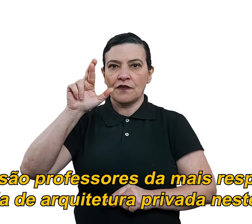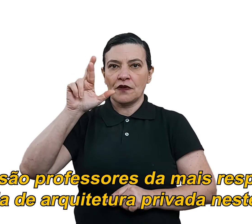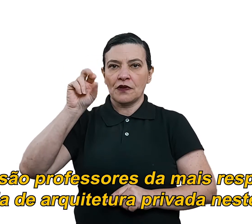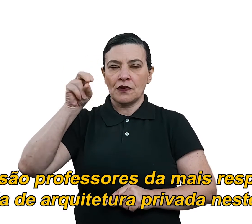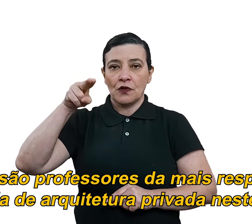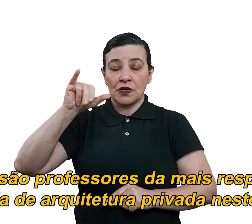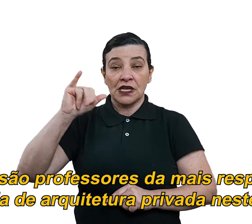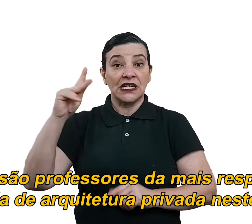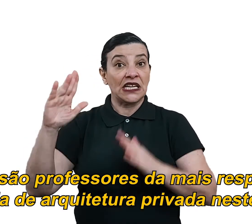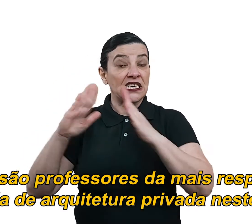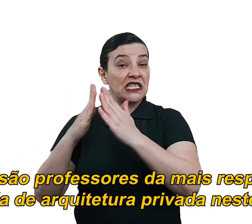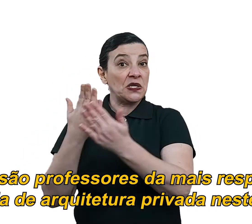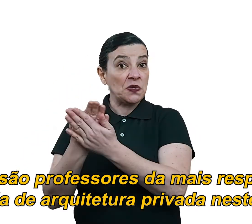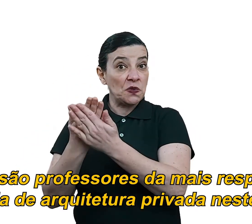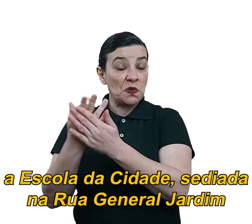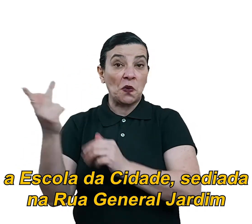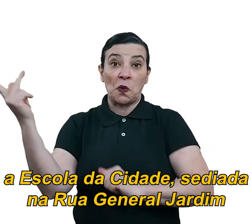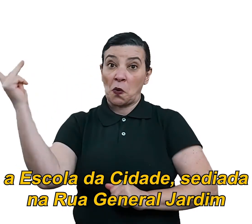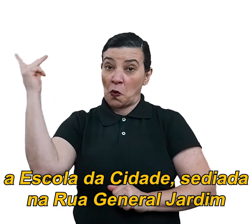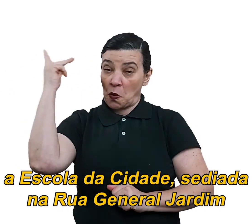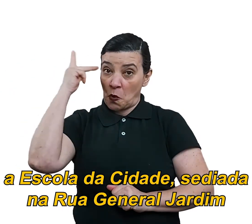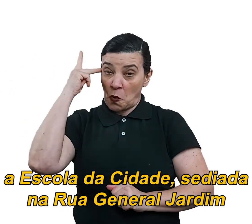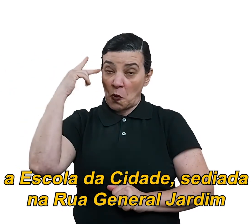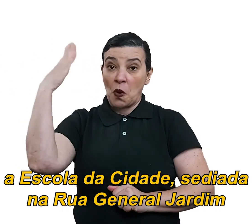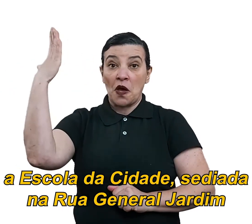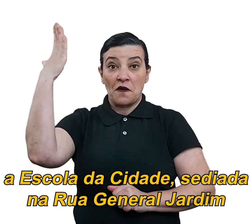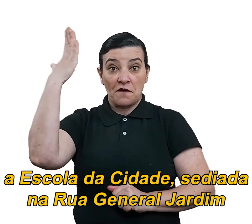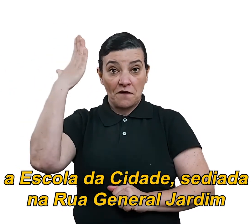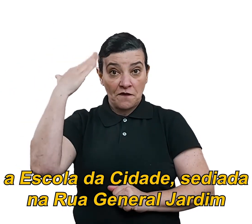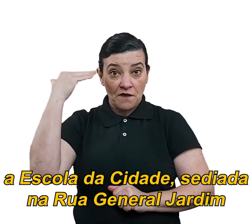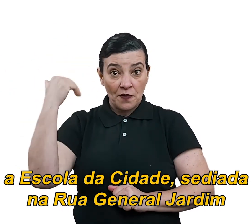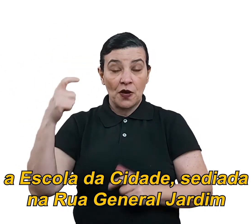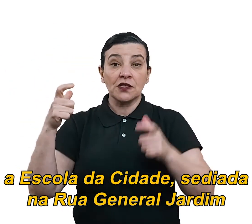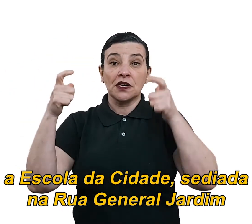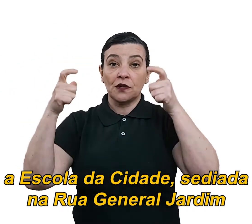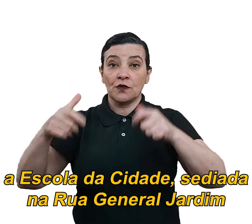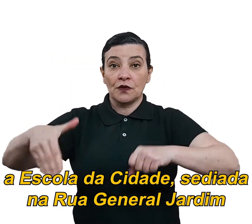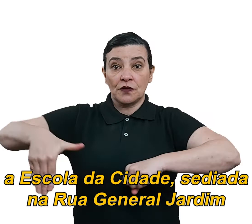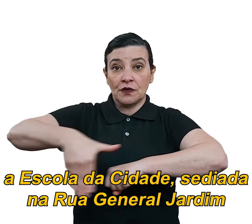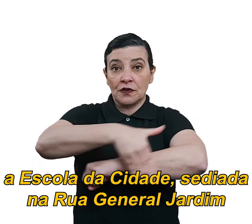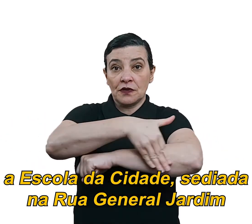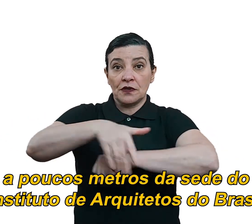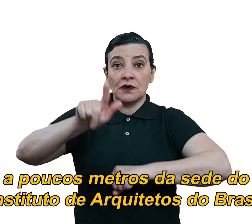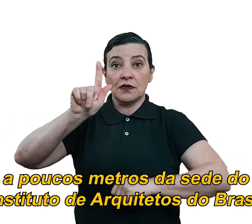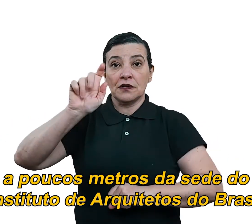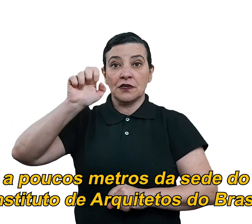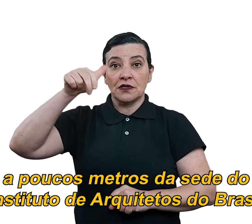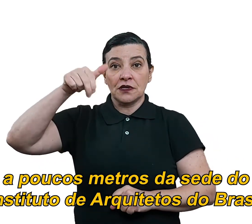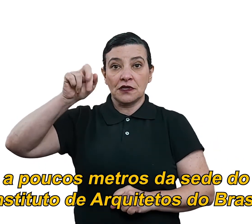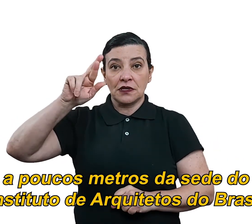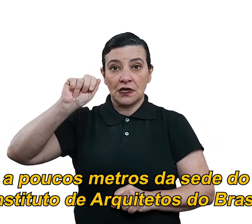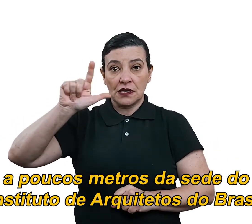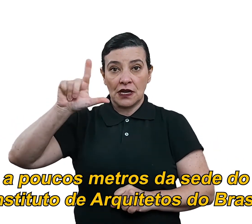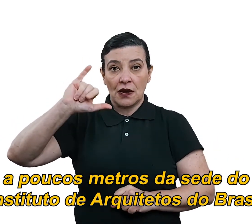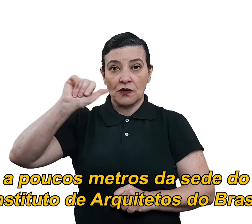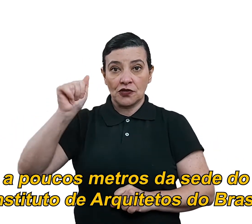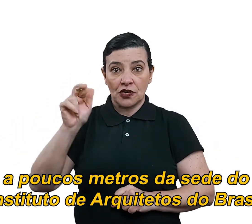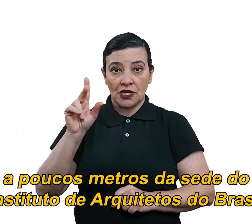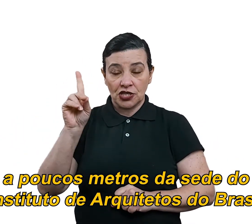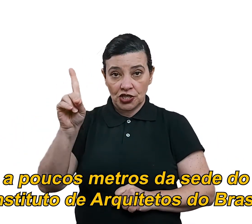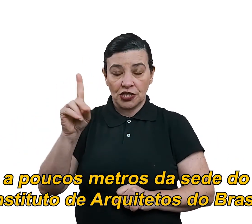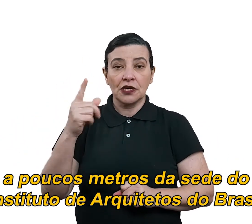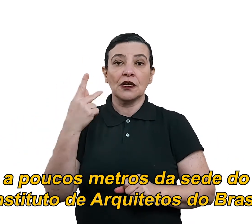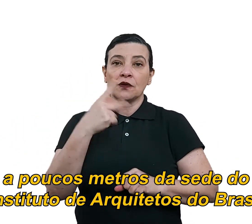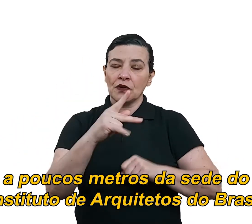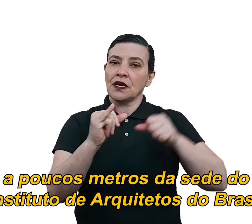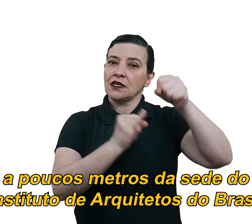escola de arquitetura privada neste país, a Escola da Cidade, sediada na Rua General Jardim, a poucos metros da sede do